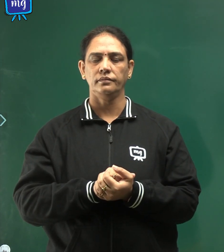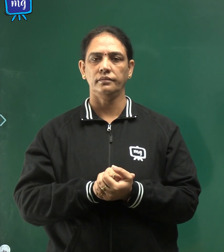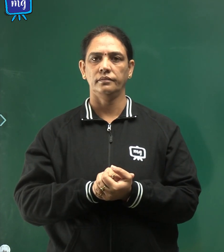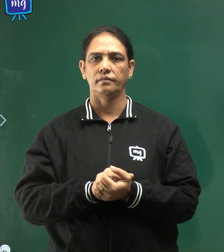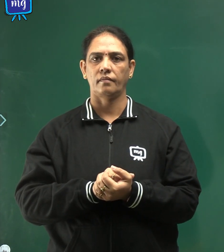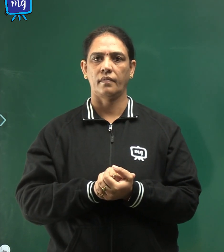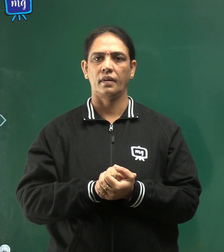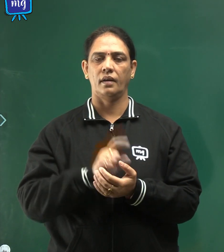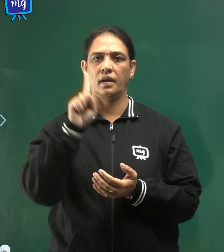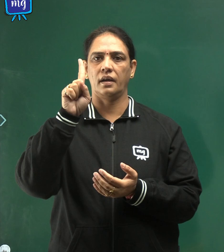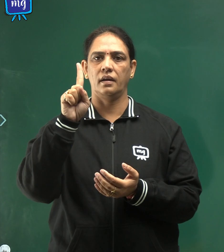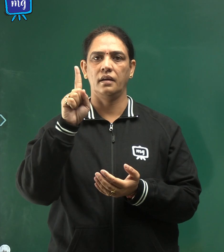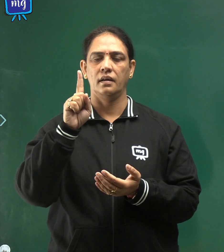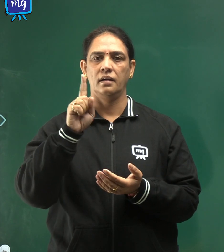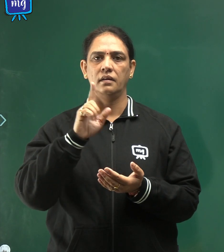एक चित